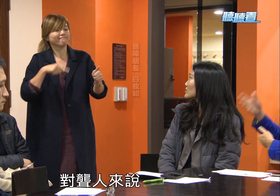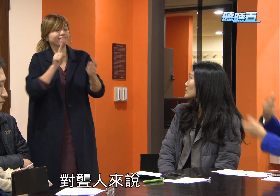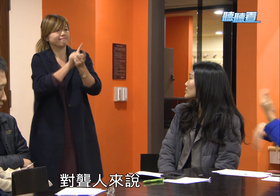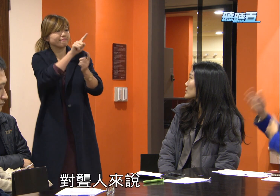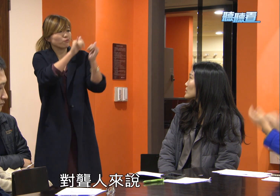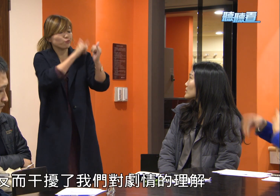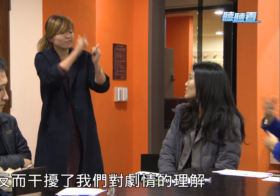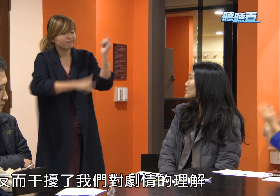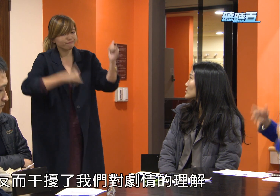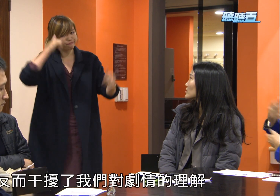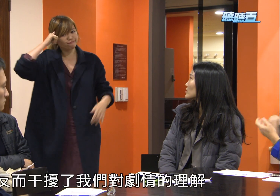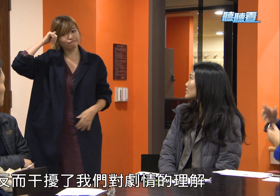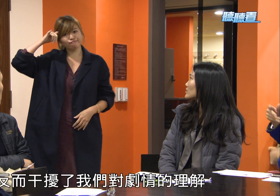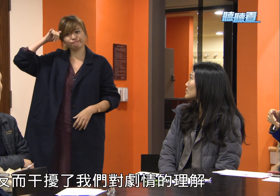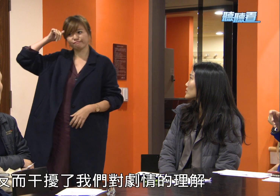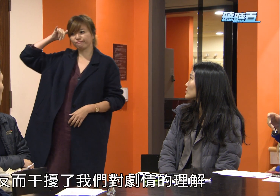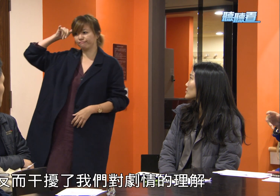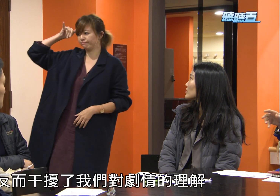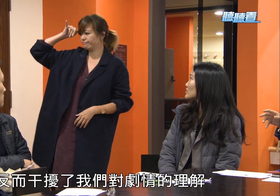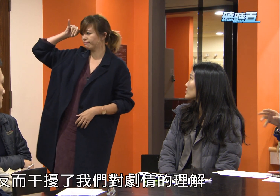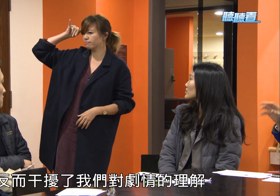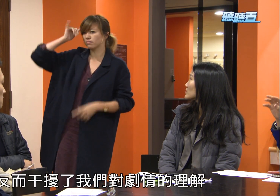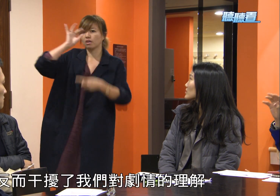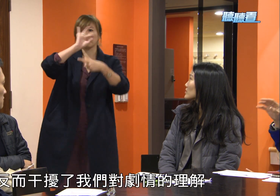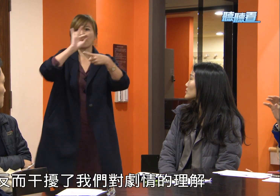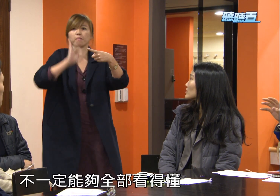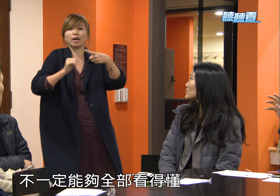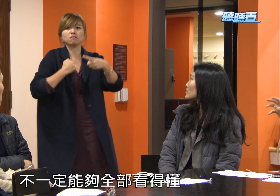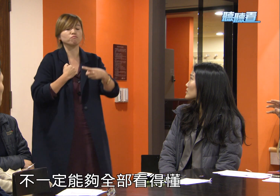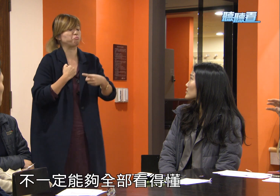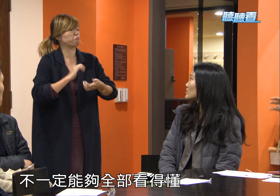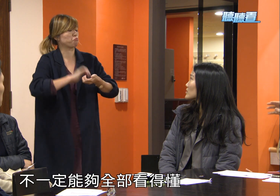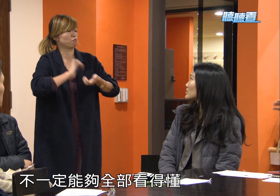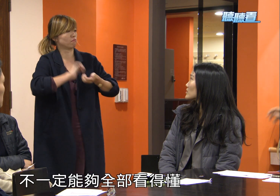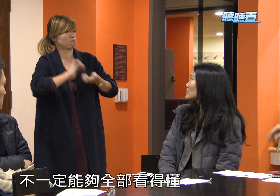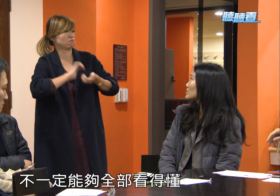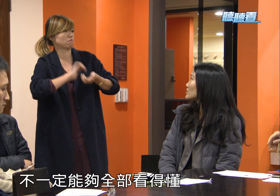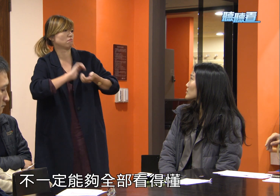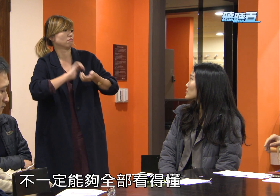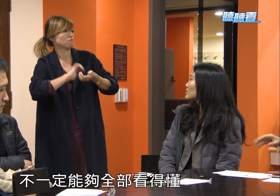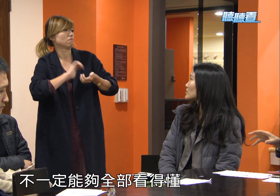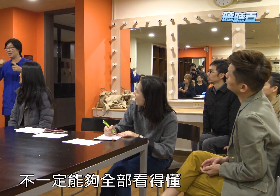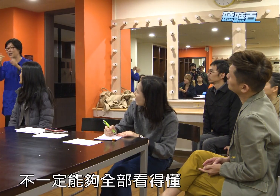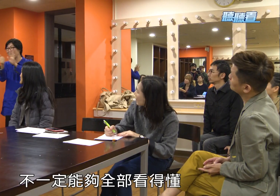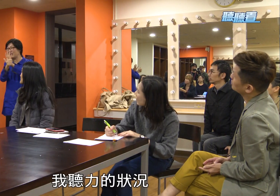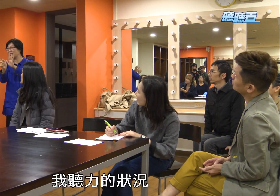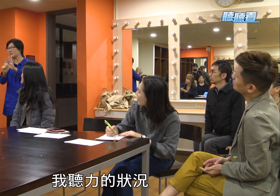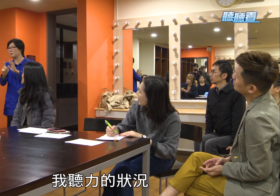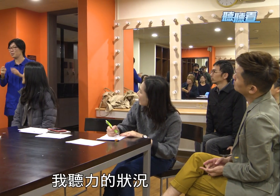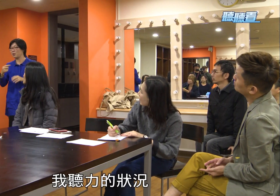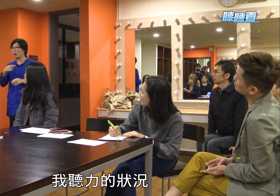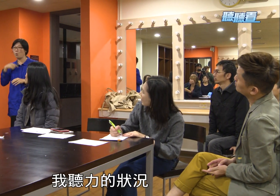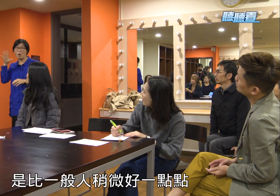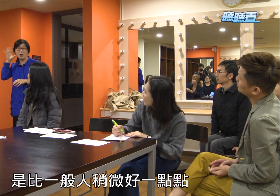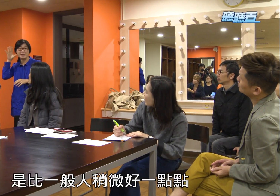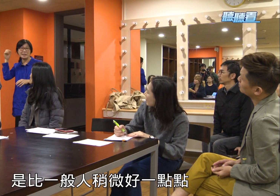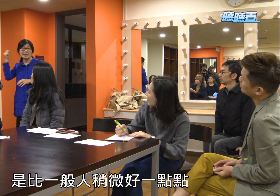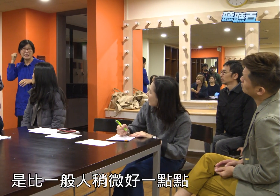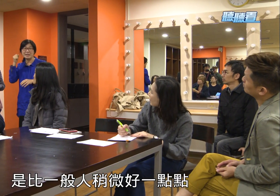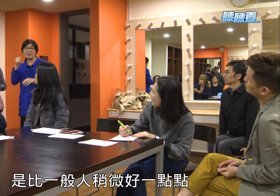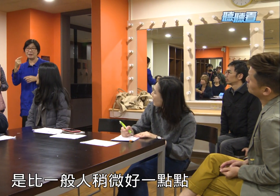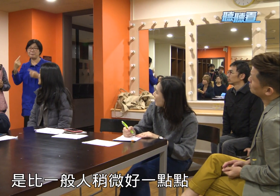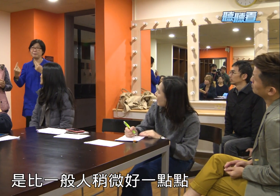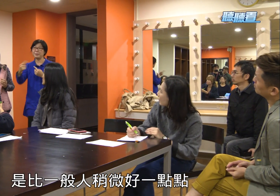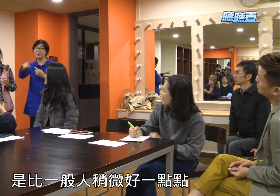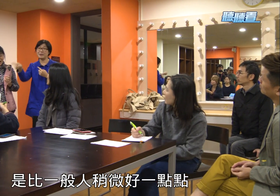对聋人来说反而干扰了我们对剧情的理解，不一定能够全部看得懂。哎， 那我听力的状况是比